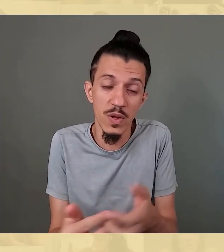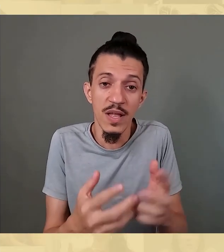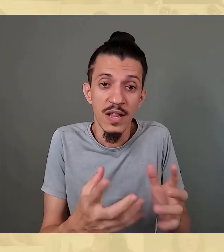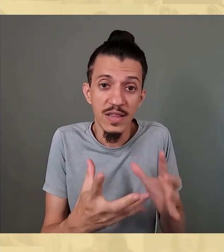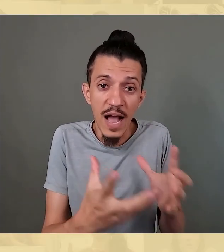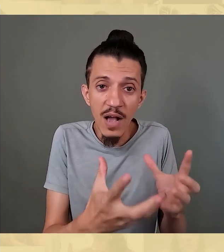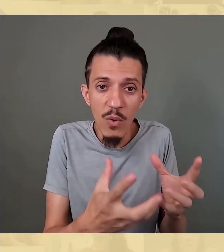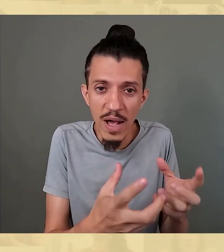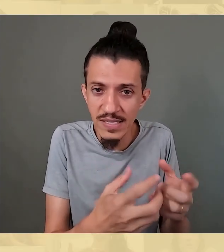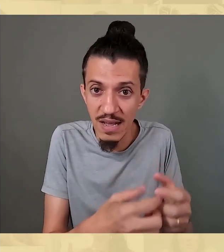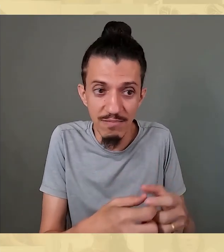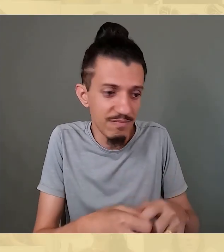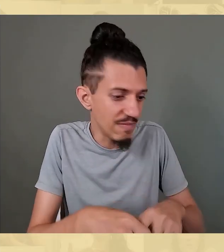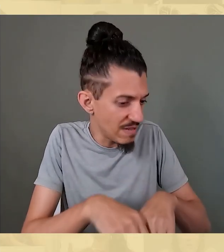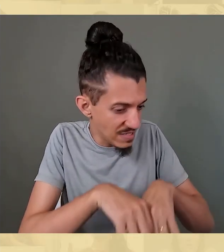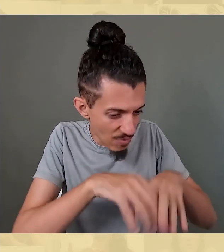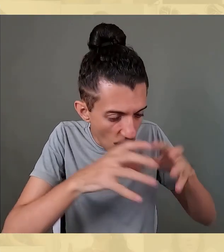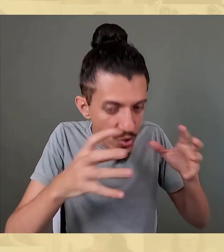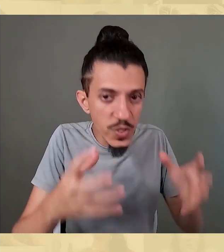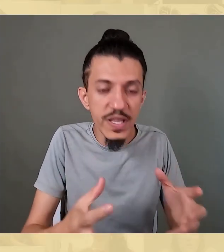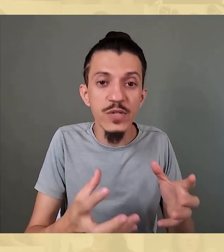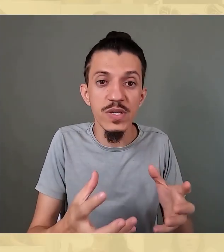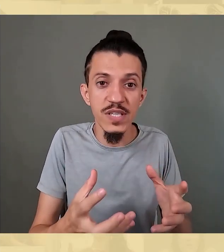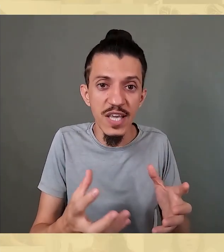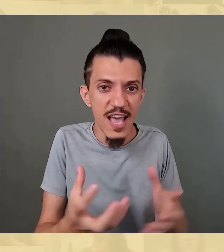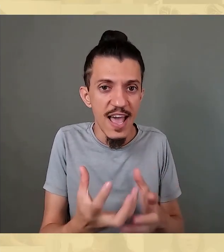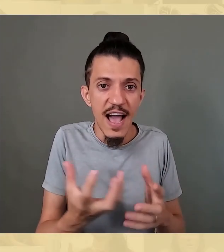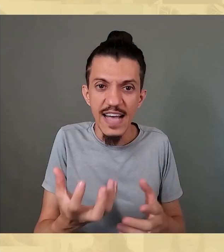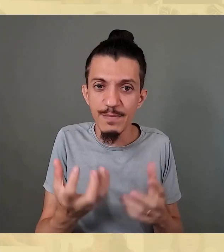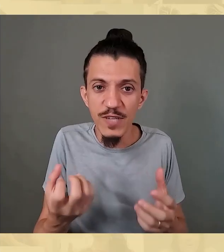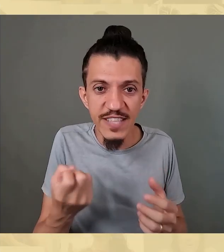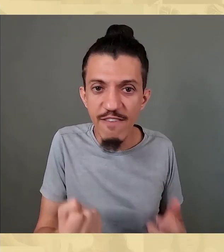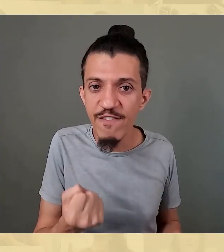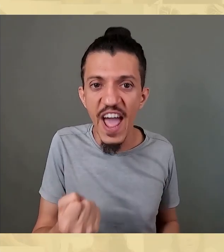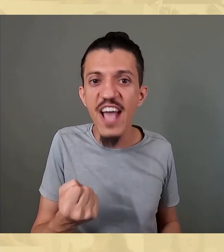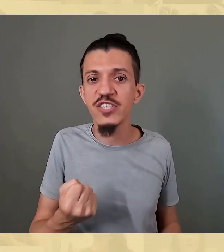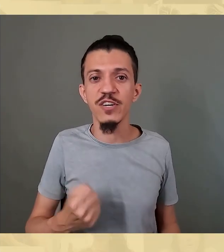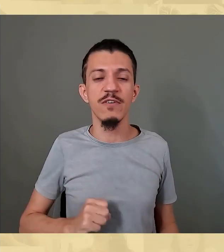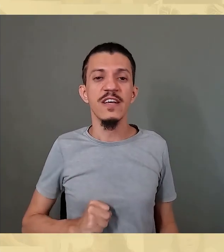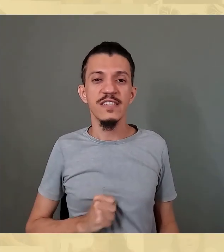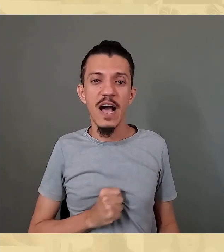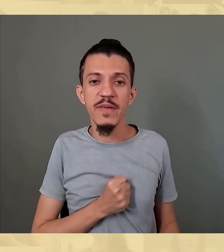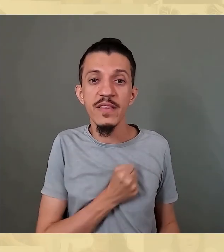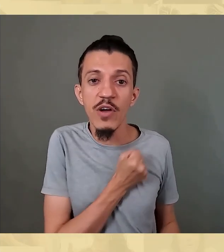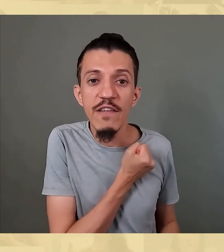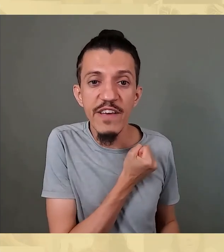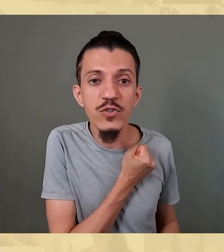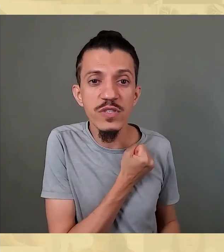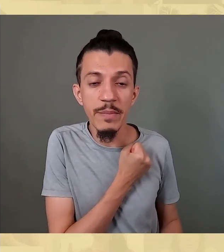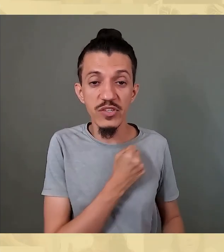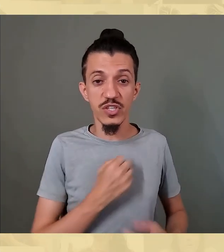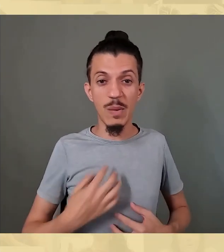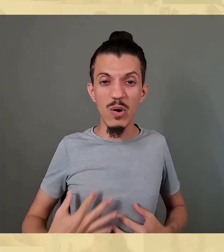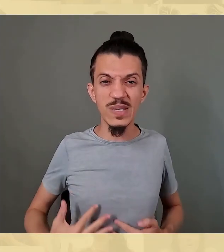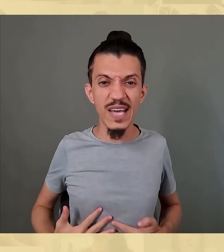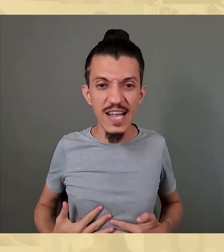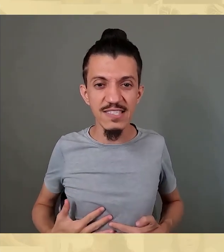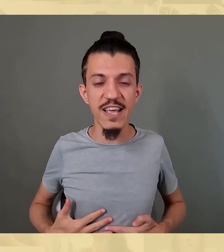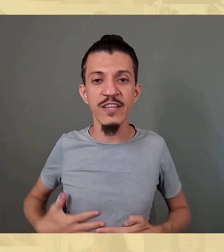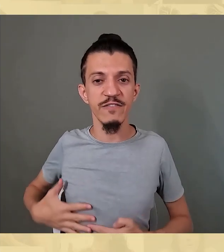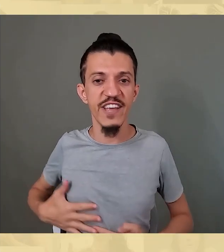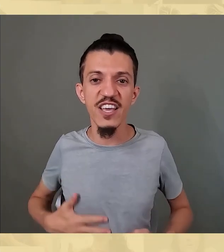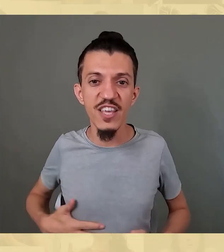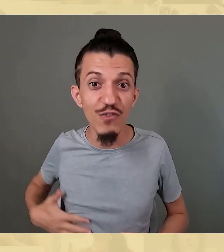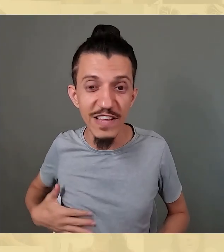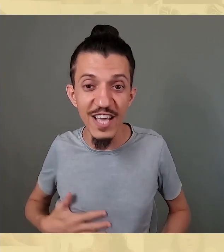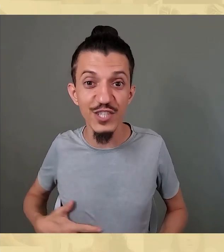pessoa tá com esse ódio intenso assim, as mãos até fecham, sabe? Então ele vem justamente disso, é uma coisa